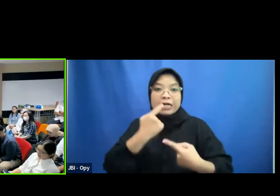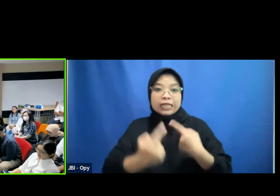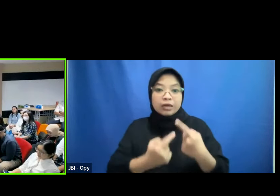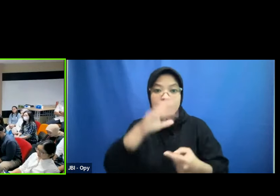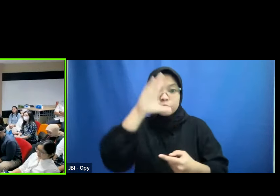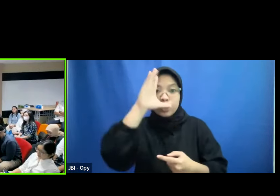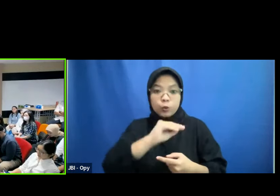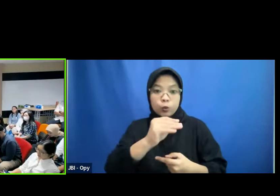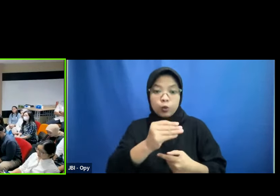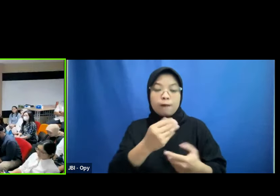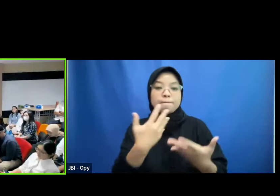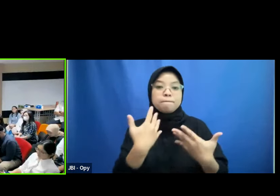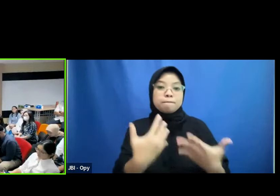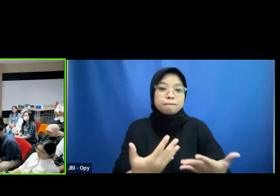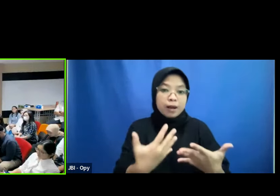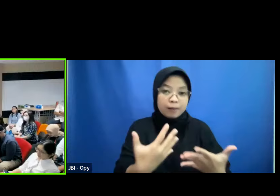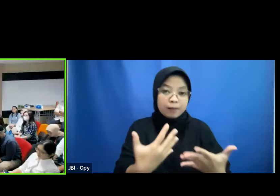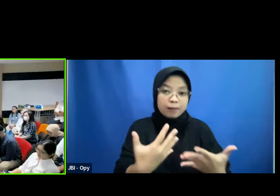personou